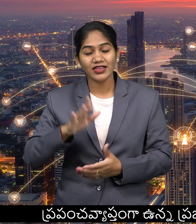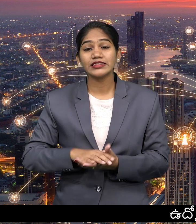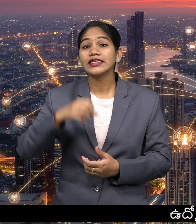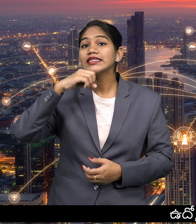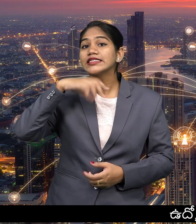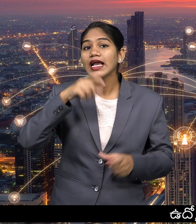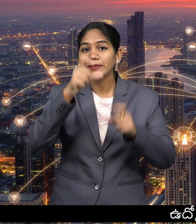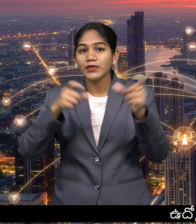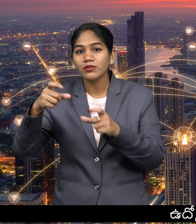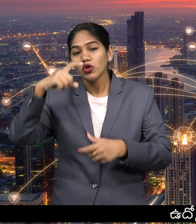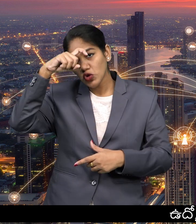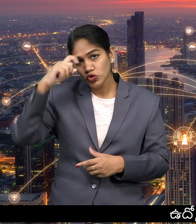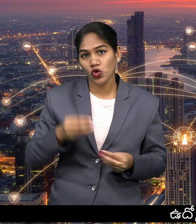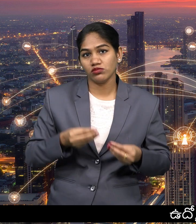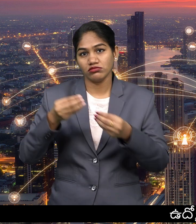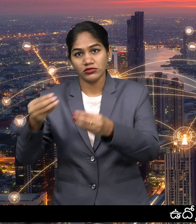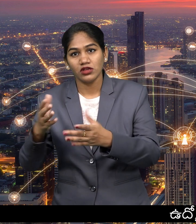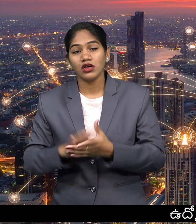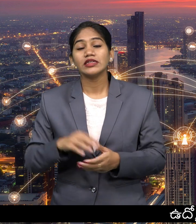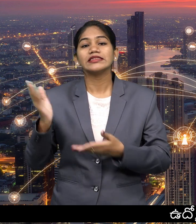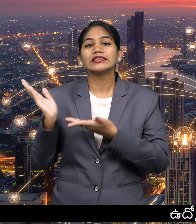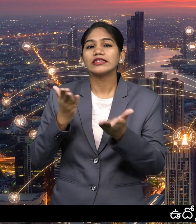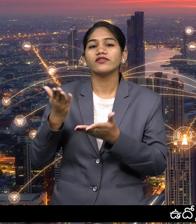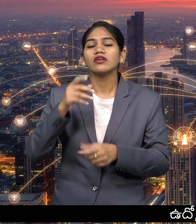యువకులకు ఉద్యోగాలను ఇచ్చింది.